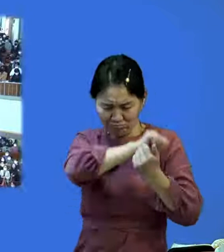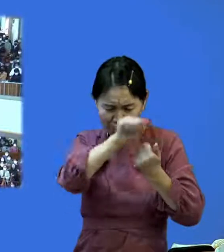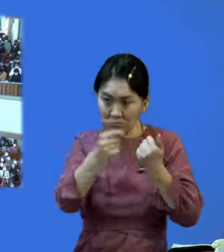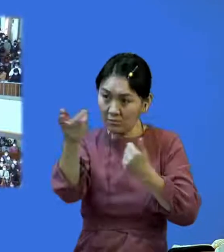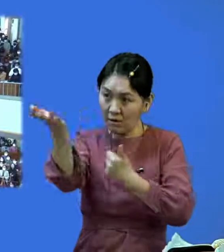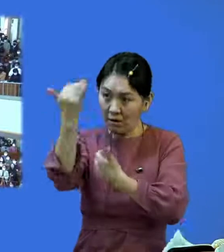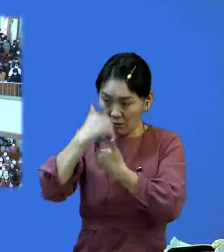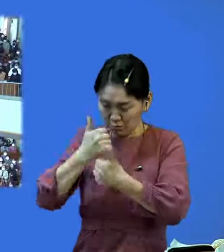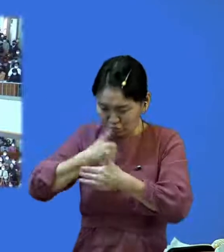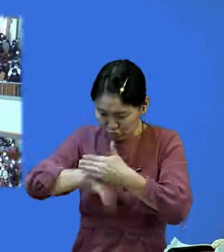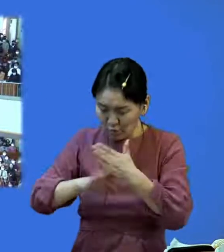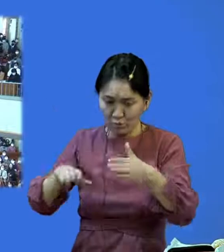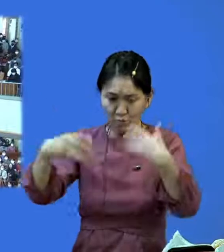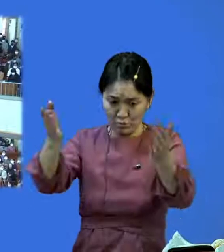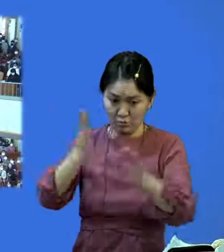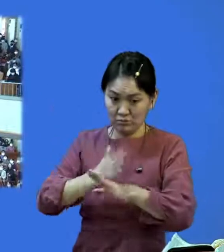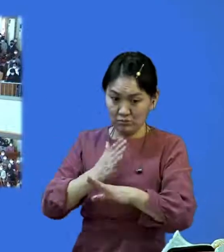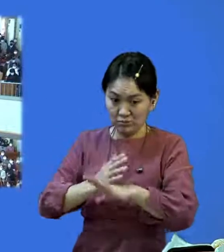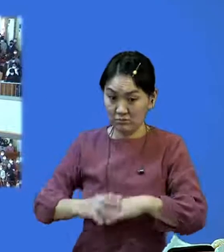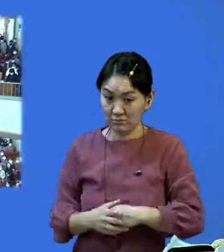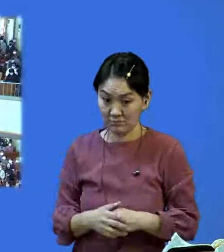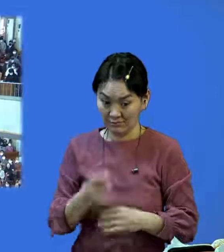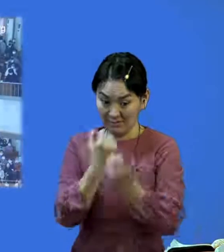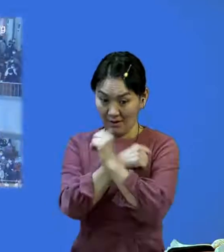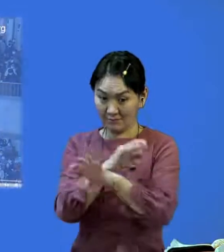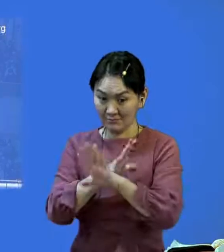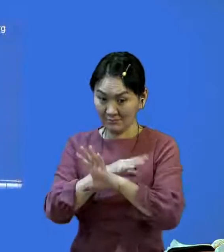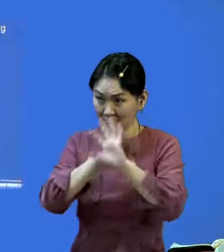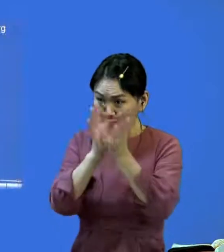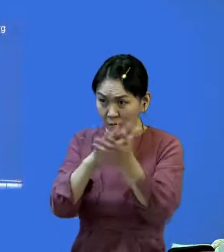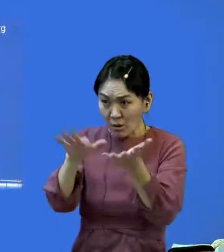төрүүлсэн. Тэгэлэр аврагдсан хүний төлөө